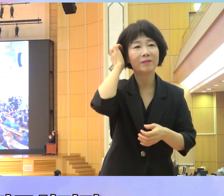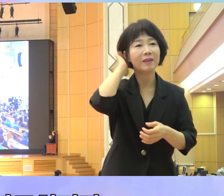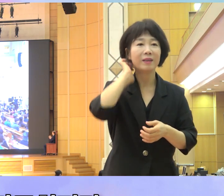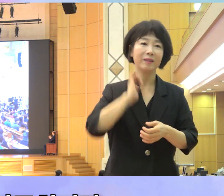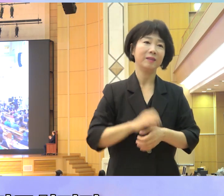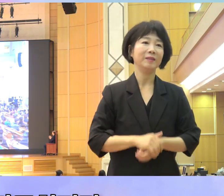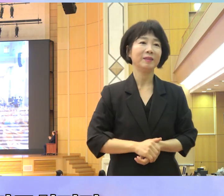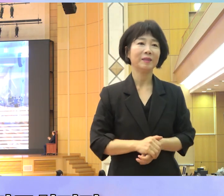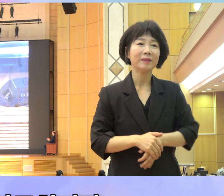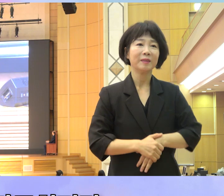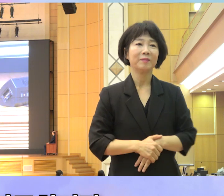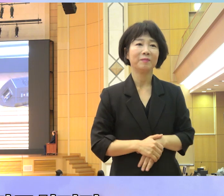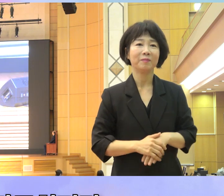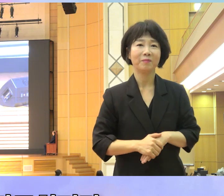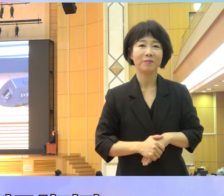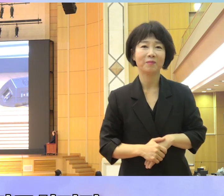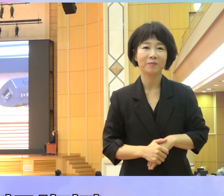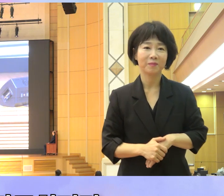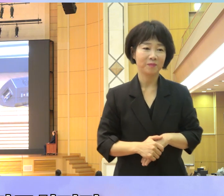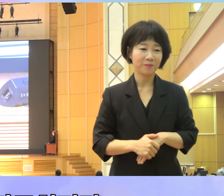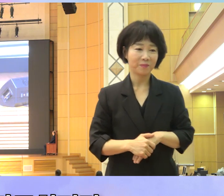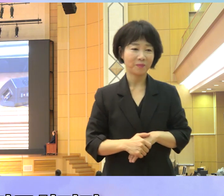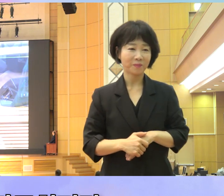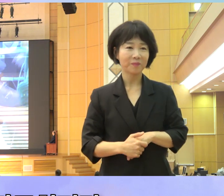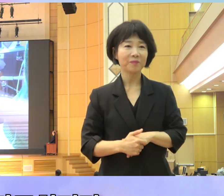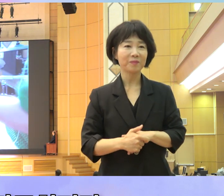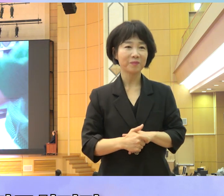이어서 기쁜 마음으로 찬양하시겠습니다.